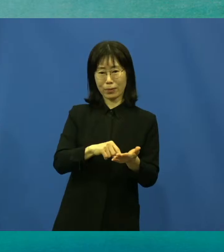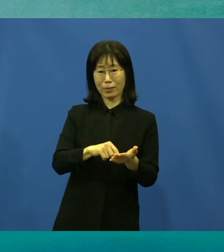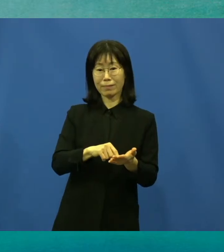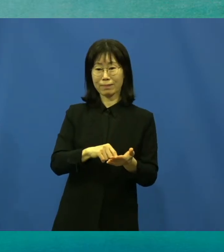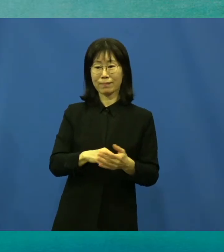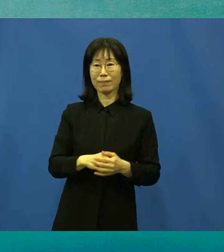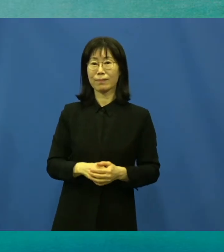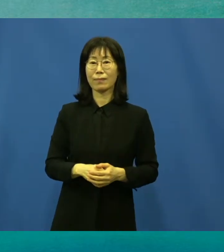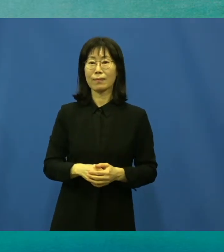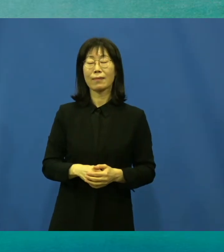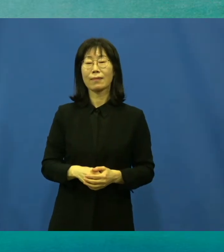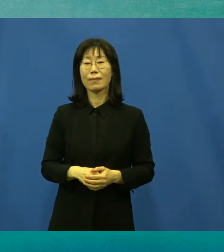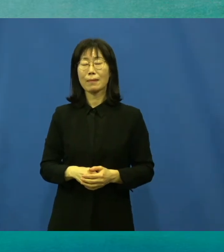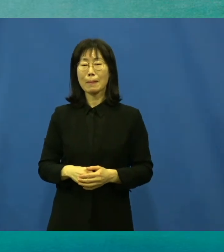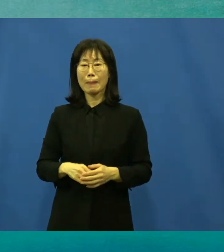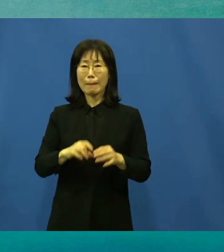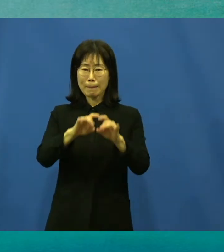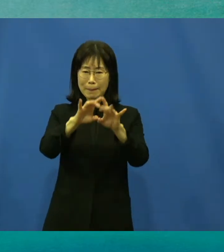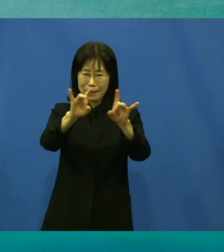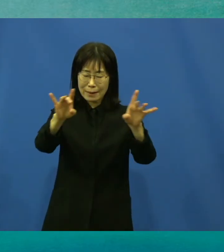그